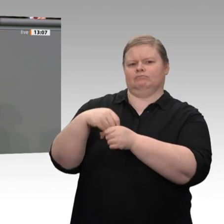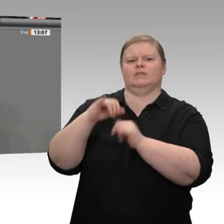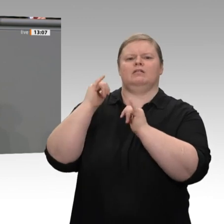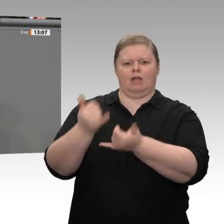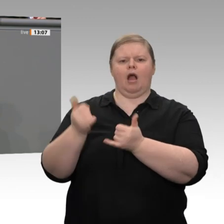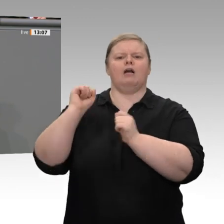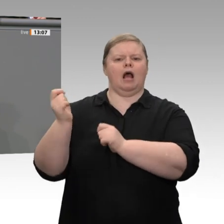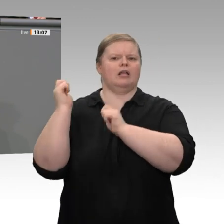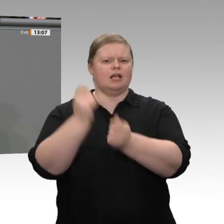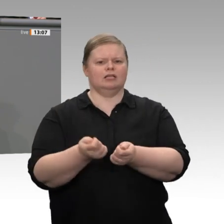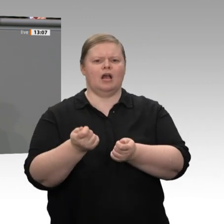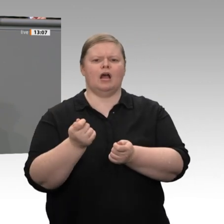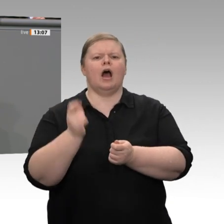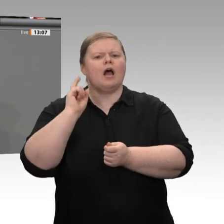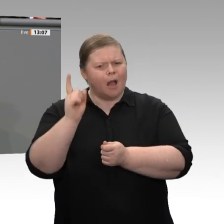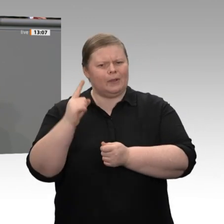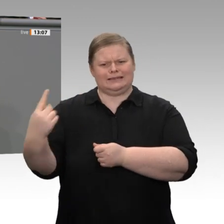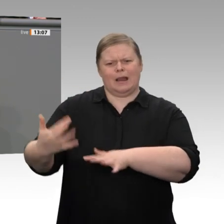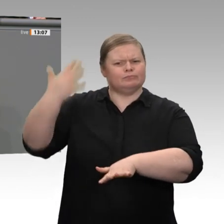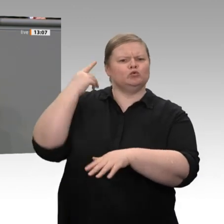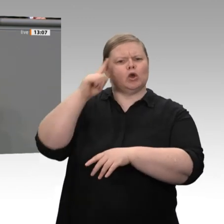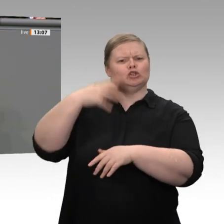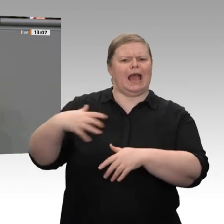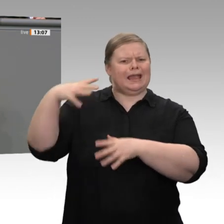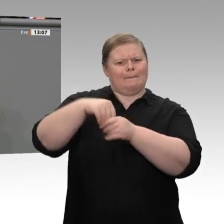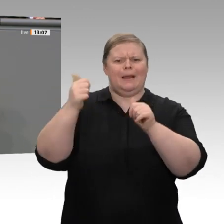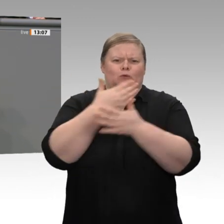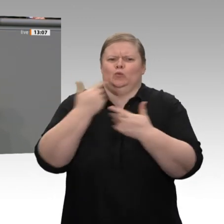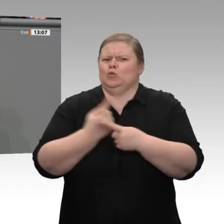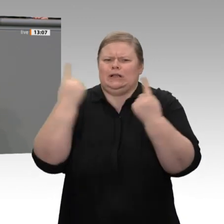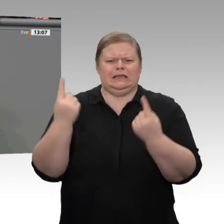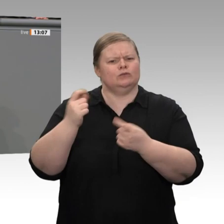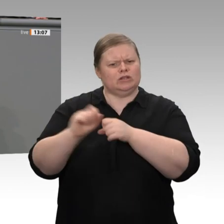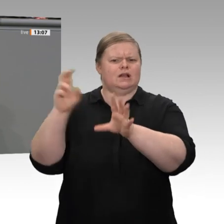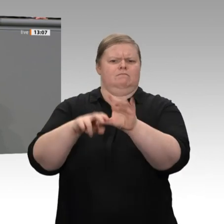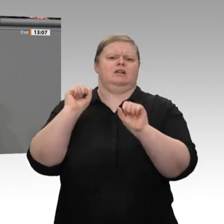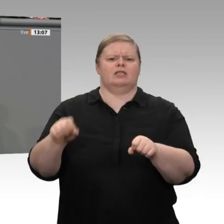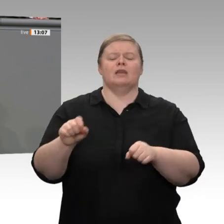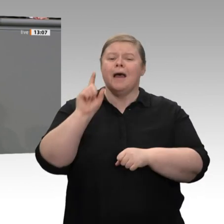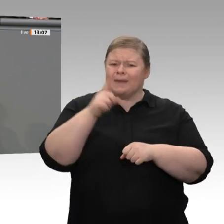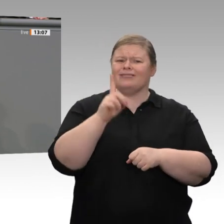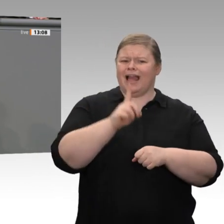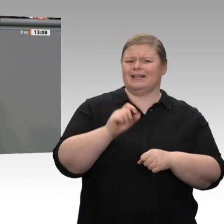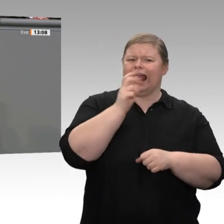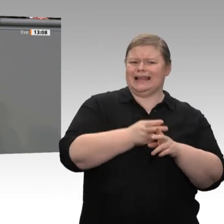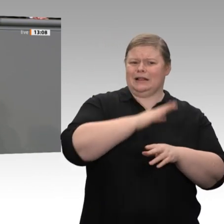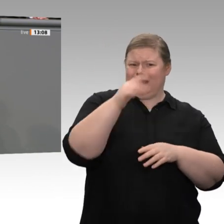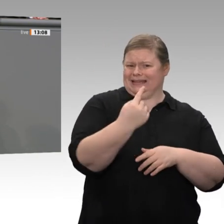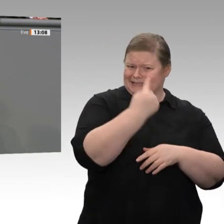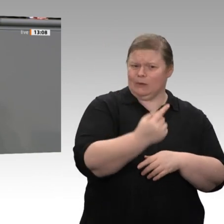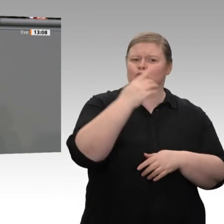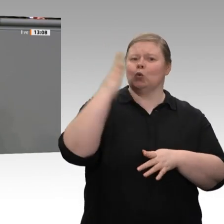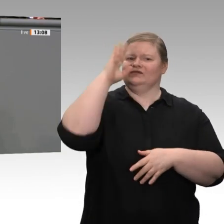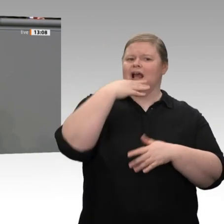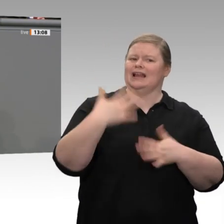Großvater mitten aus Deutschland stammte und vor den Nazis fliehen musste, gilt das nicht. Die